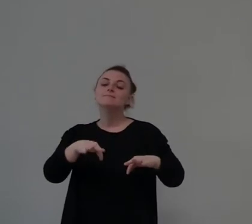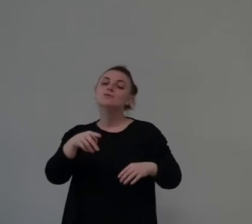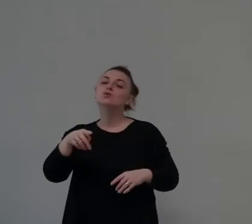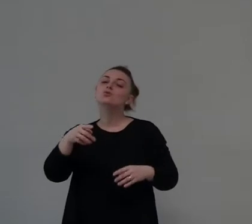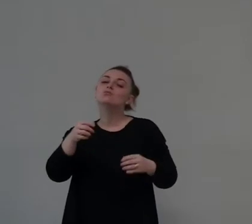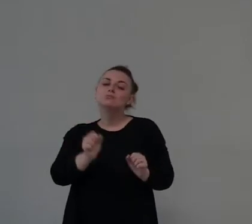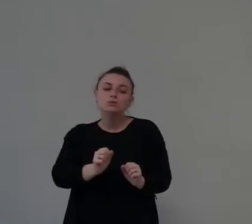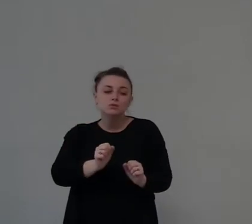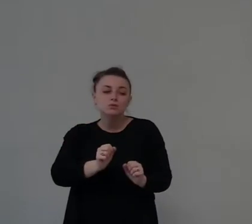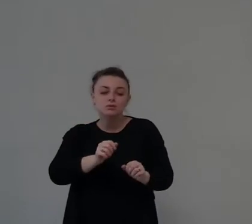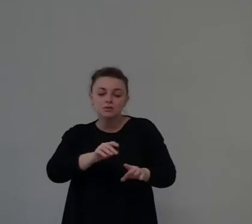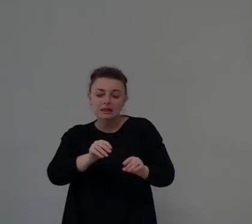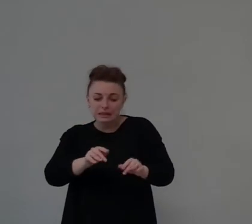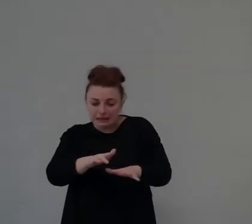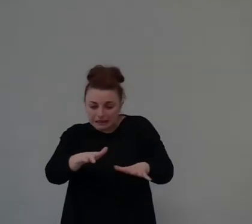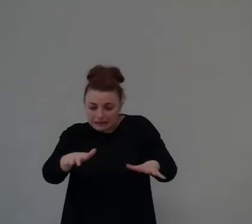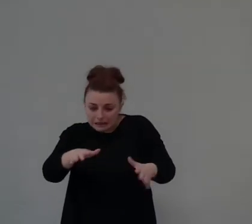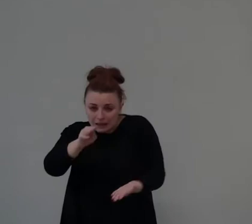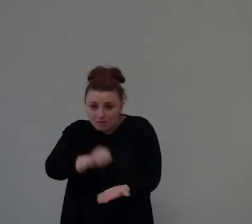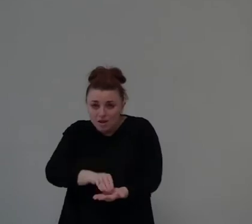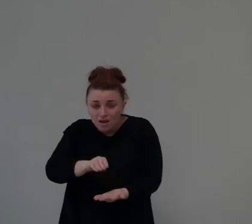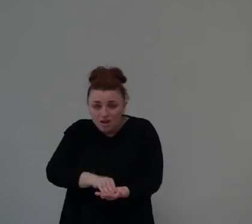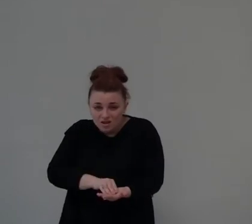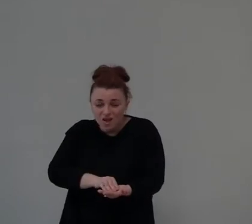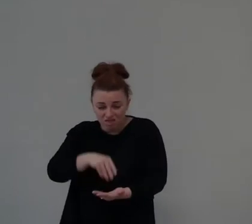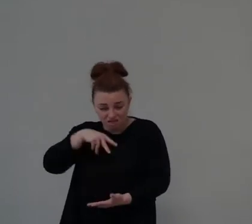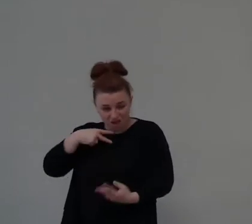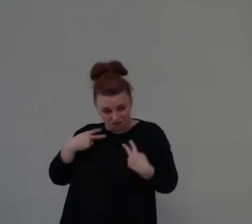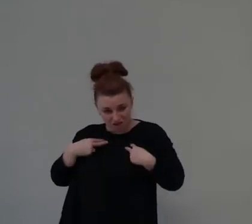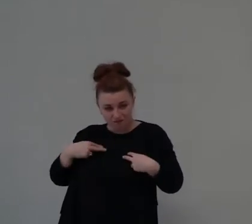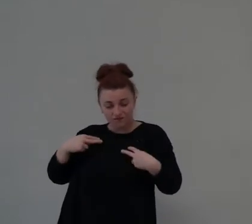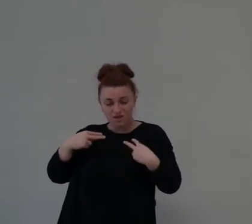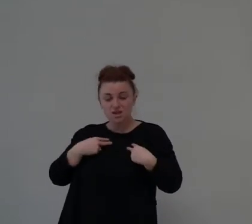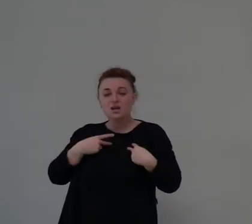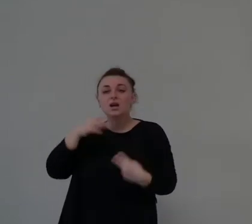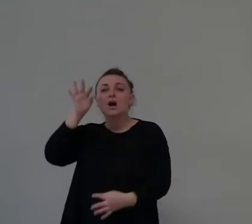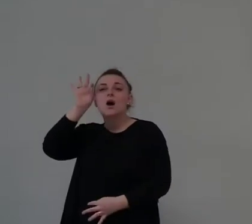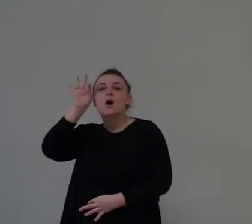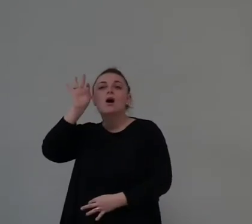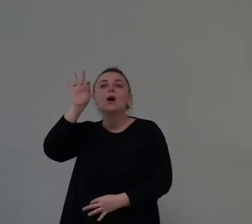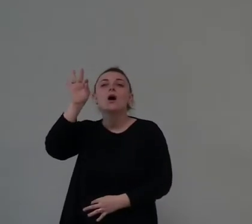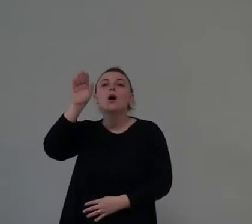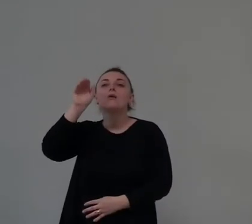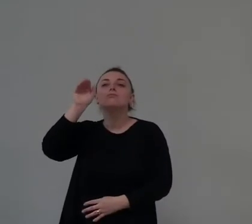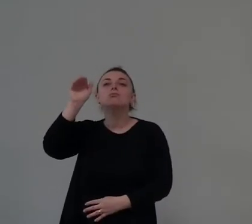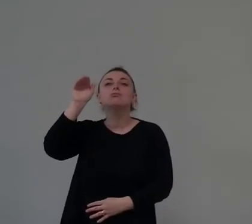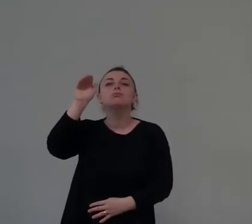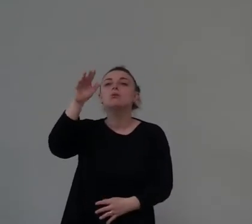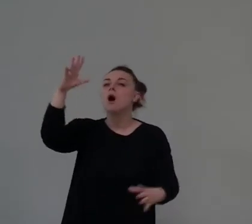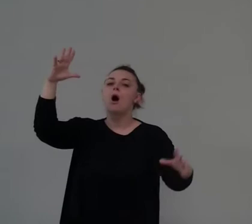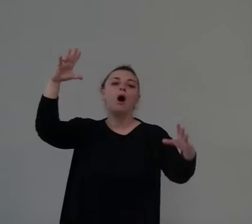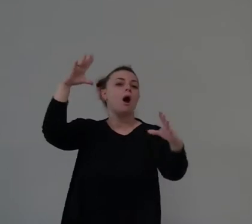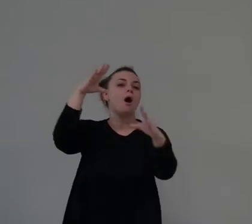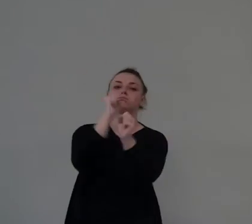trovi nel bel mezzo del deserto, se le prospettive per la tua vita sono più che mai oscure, non sai quello che